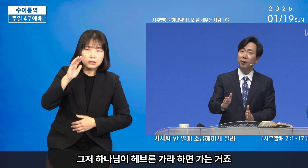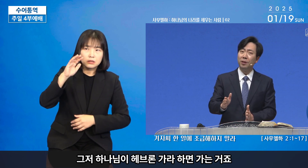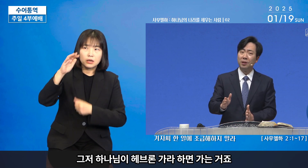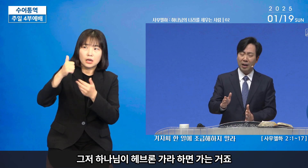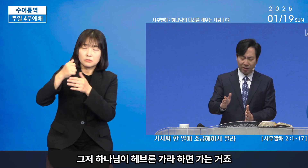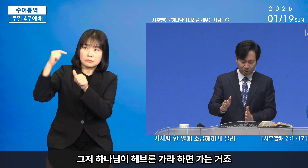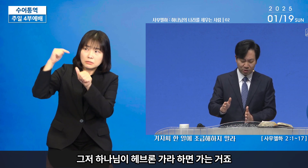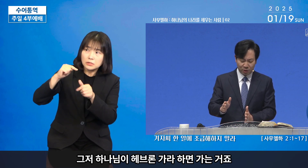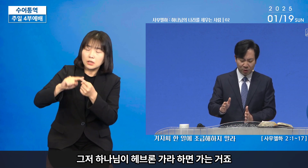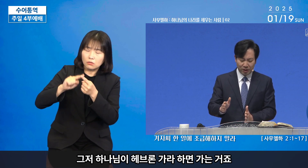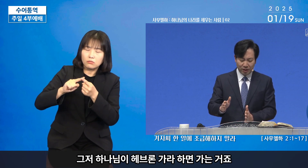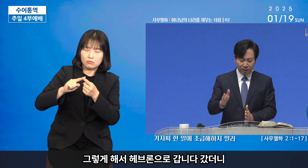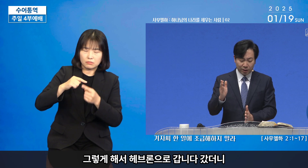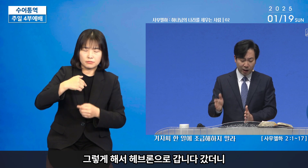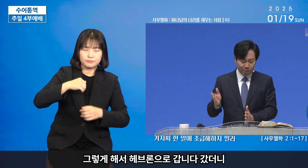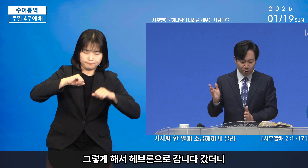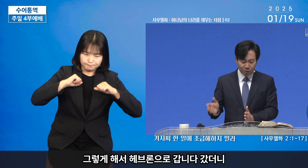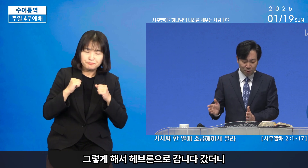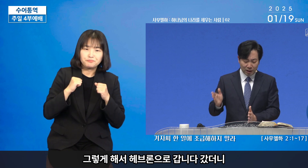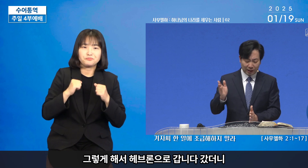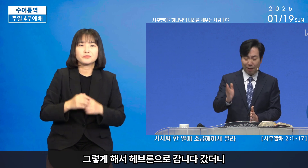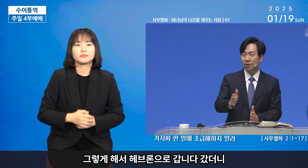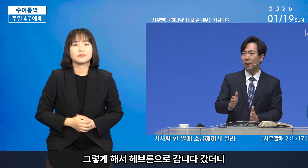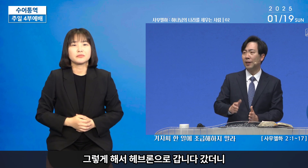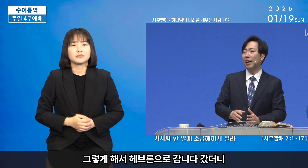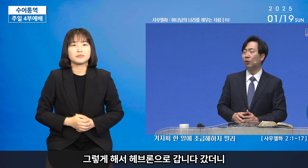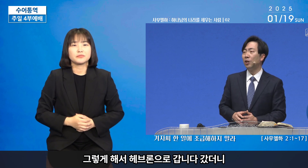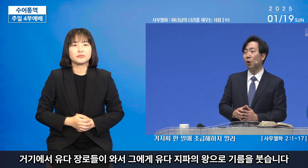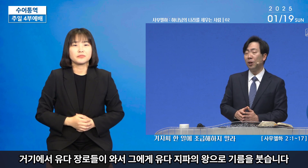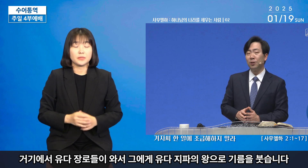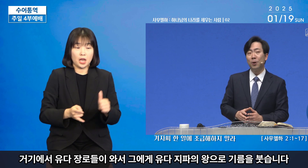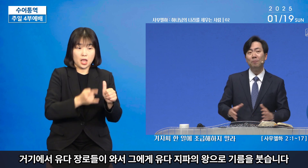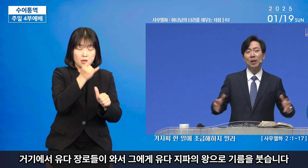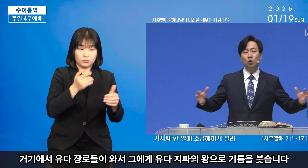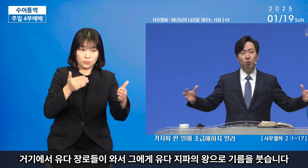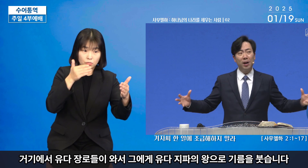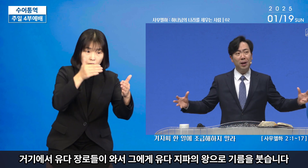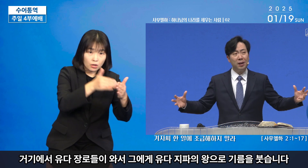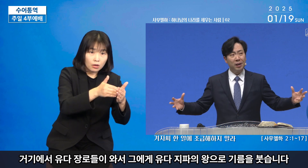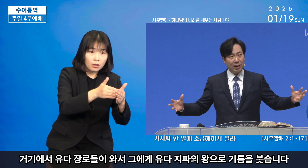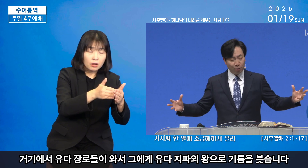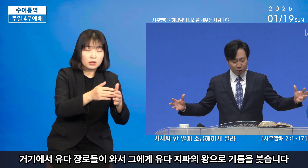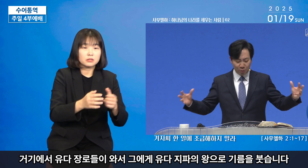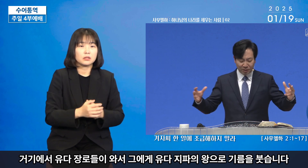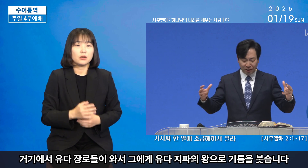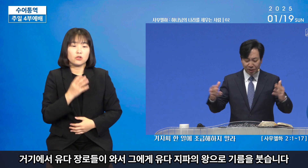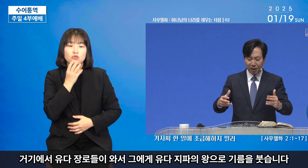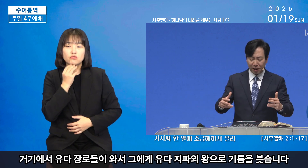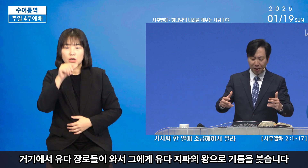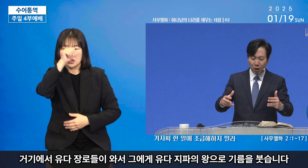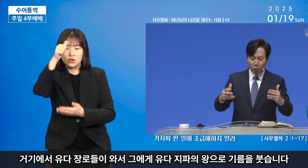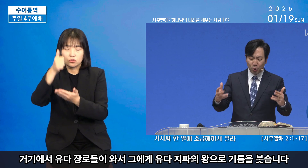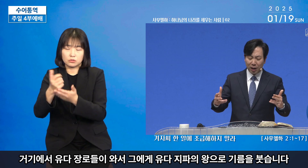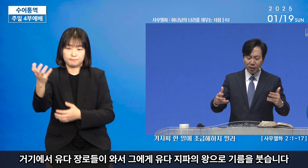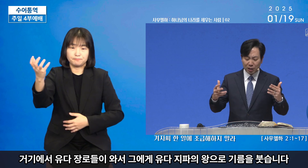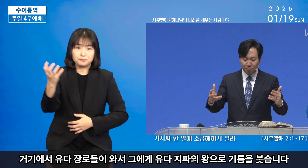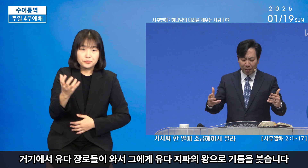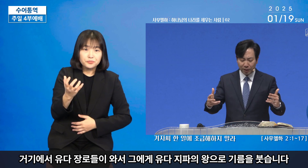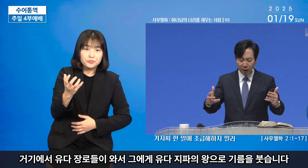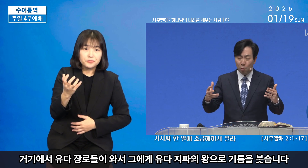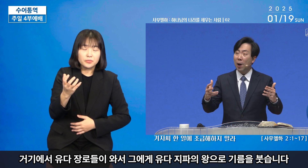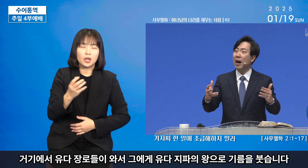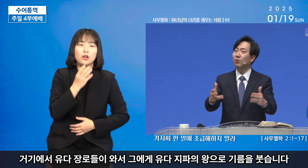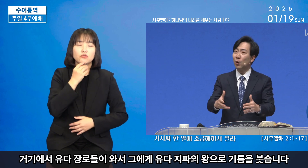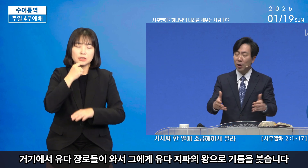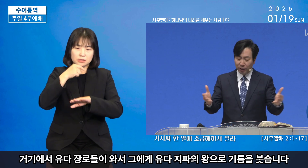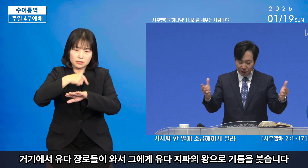가라 하면 가는 거죠. 그렇게 해서 헤브론으로 갑니다. 갔더니 거기에서 유다 장로들이 와서 그에게 유다